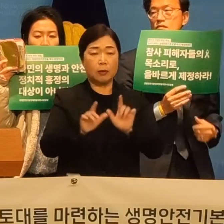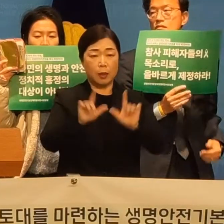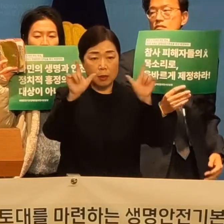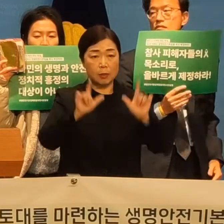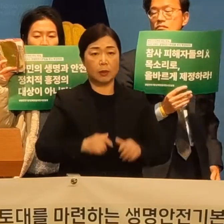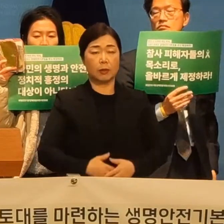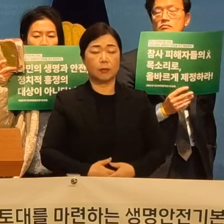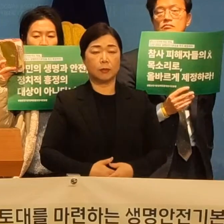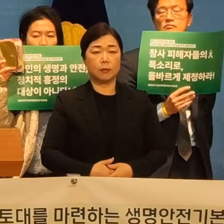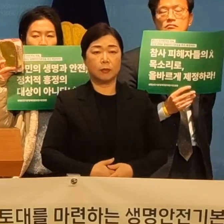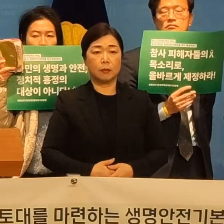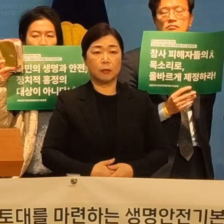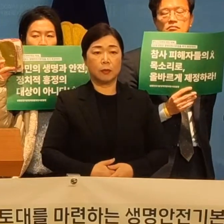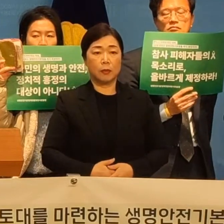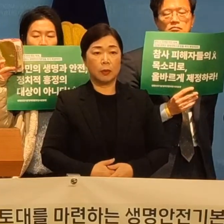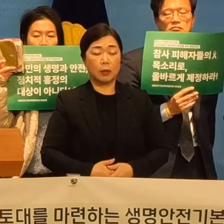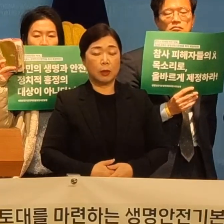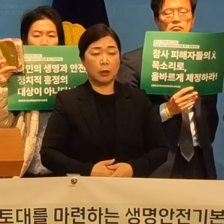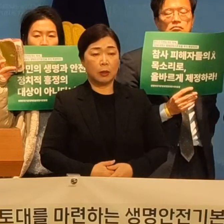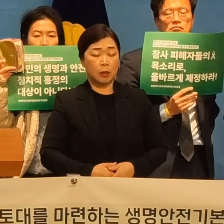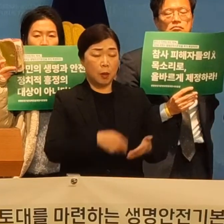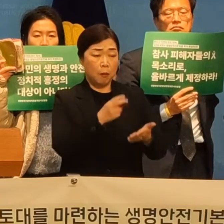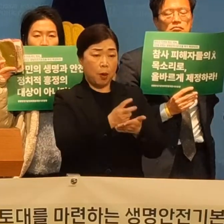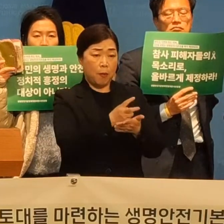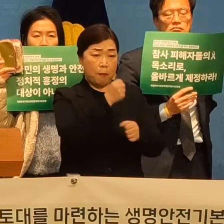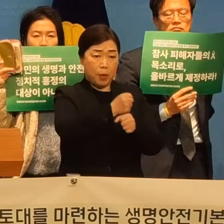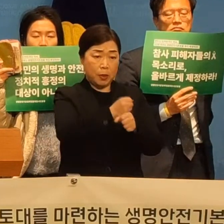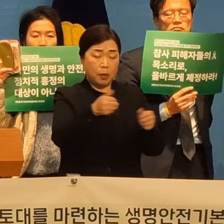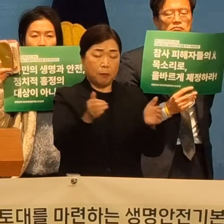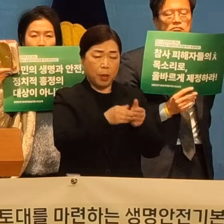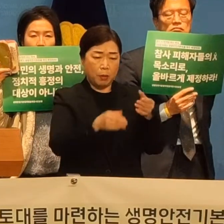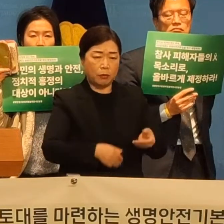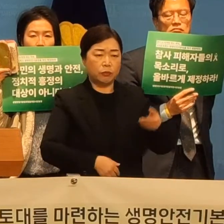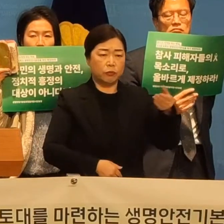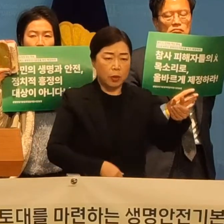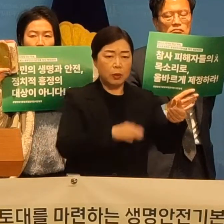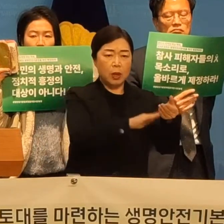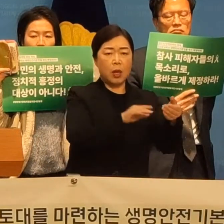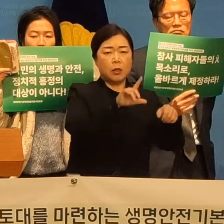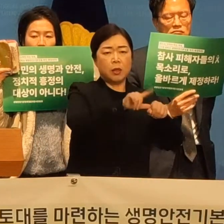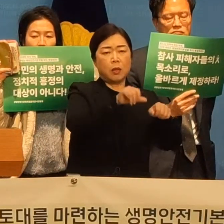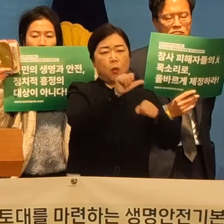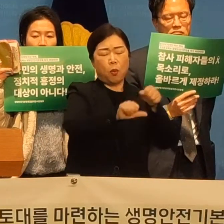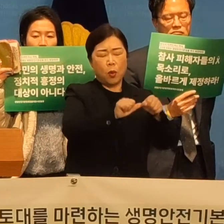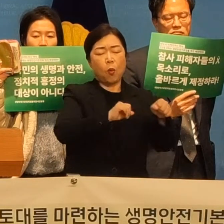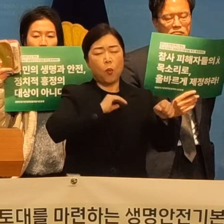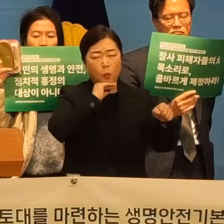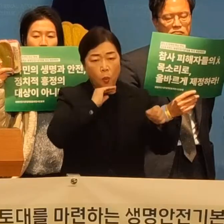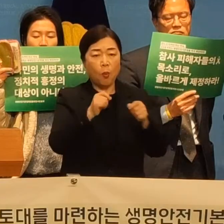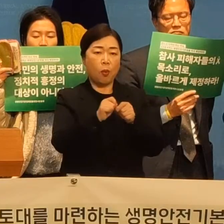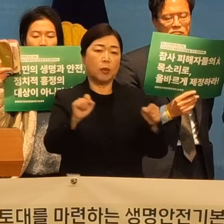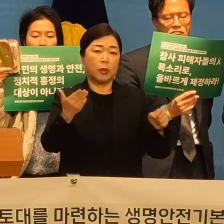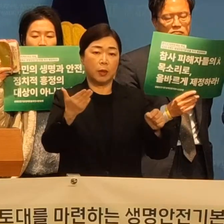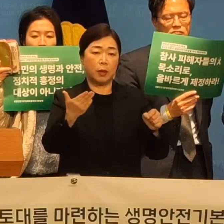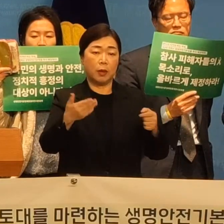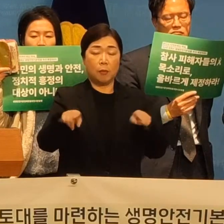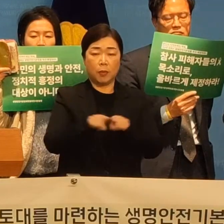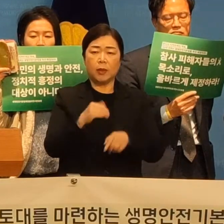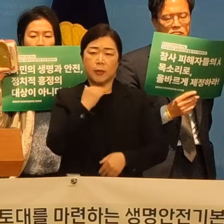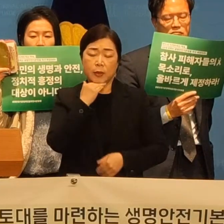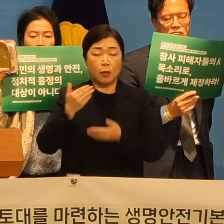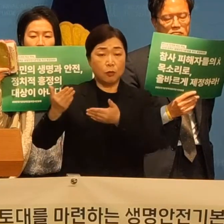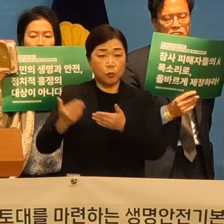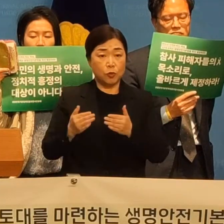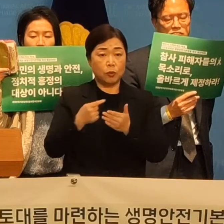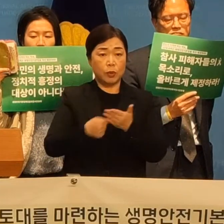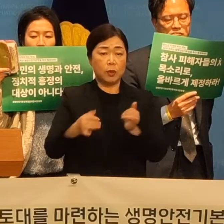날입니다. 이 당연한 한 걸음을 내딛는 데에 너무 오랜 시간이 걸렸습니다. 이 기다림을 함께 해주신 유가족